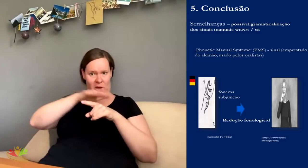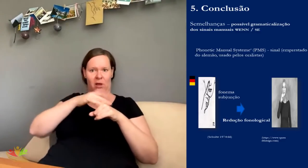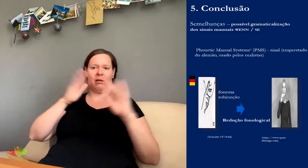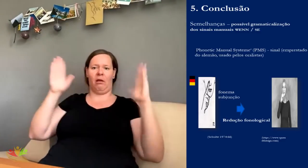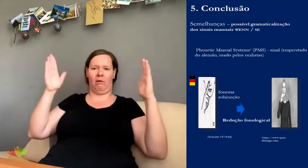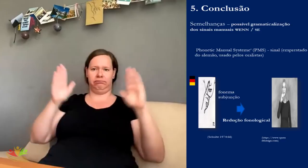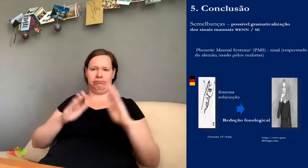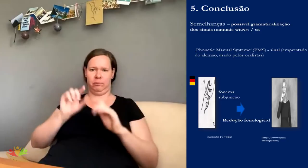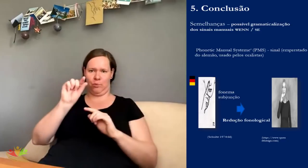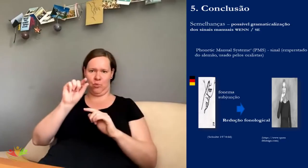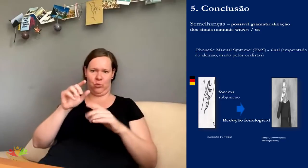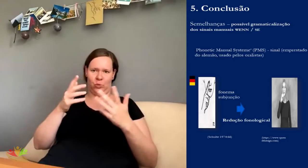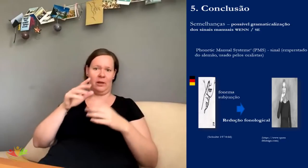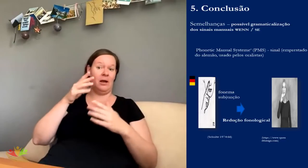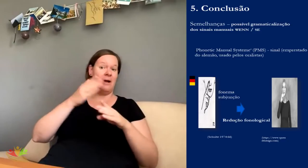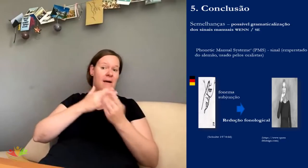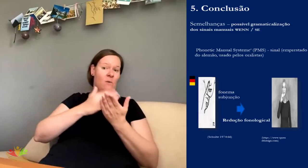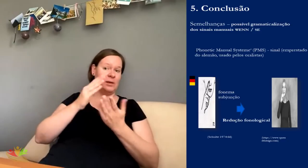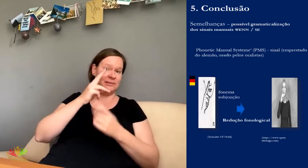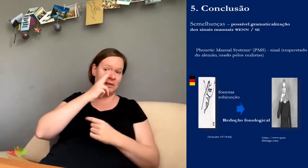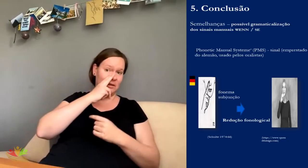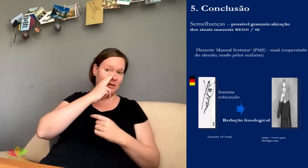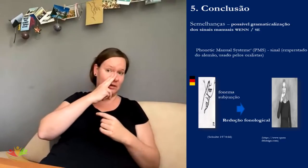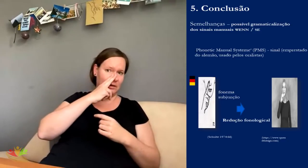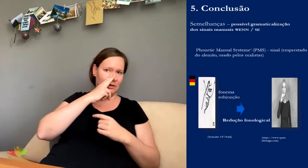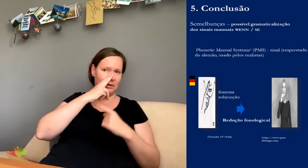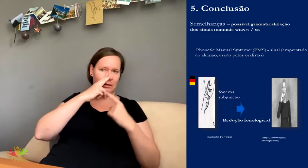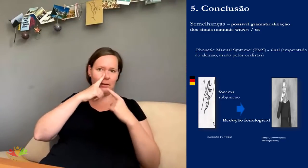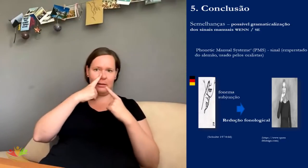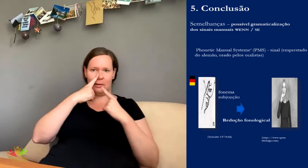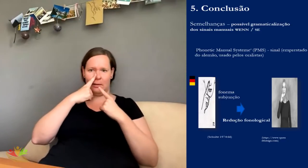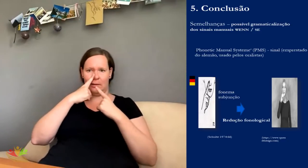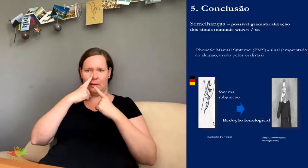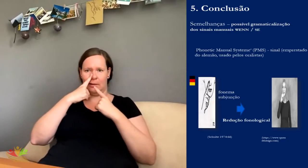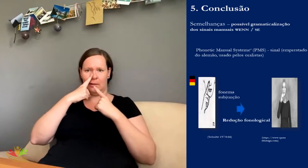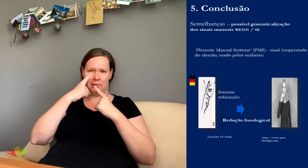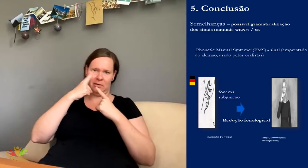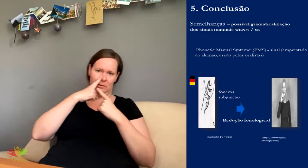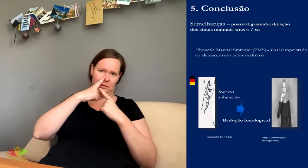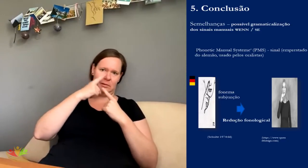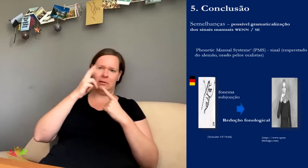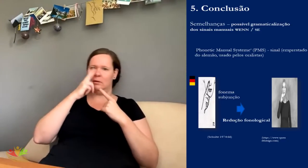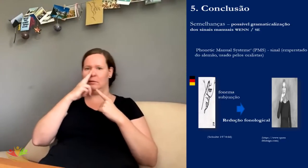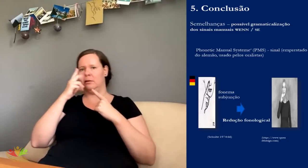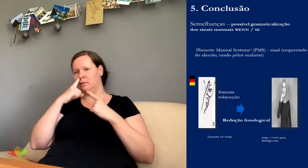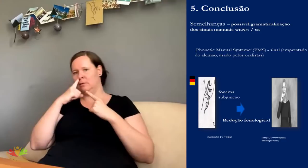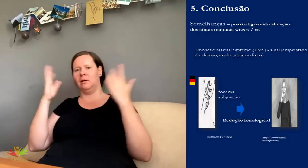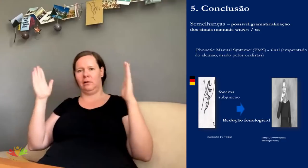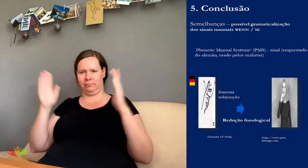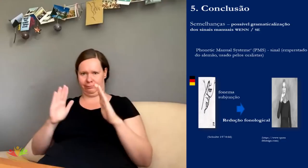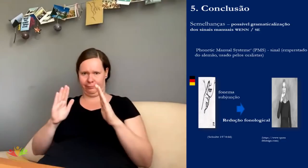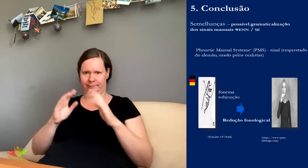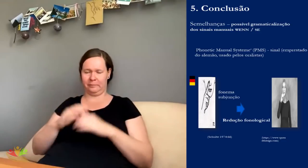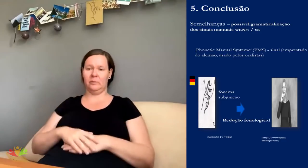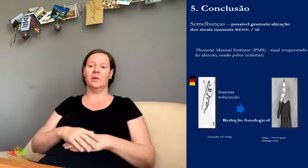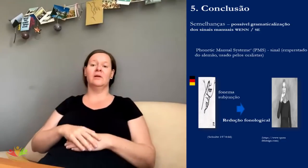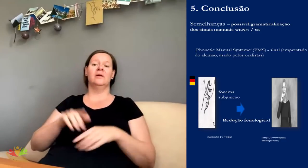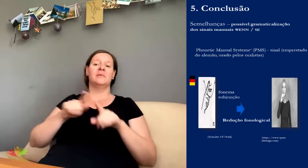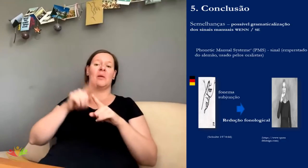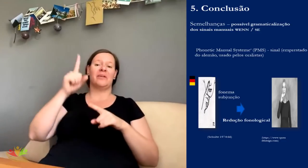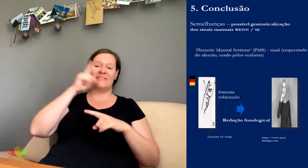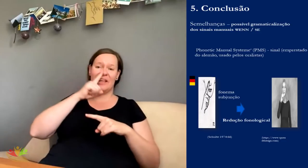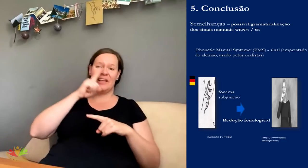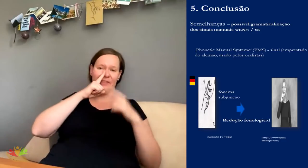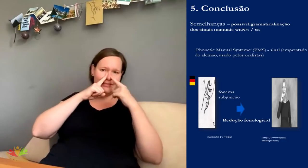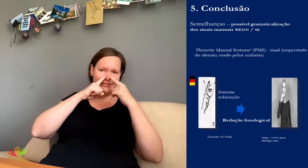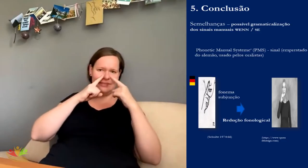como se falava a palavra si em alemão. É claro que esse processo ele leva a algumas perdas, algumas pessoas fazem com 2 dedos, outros